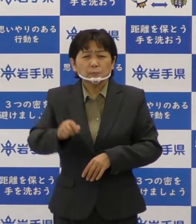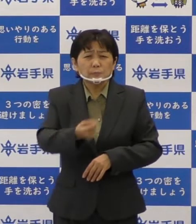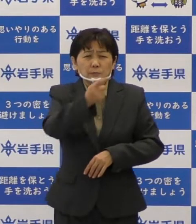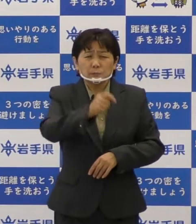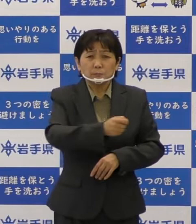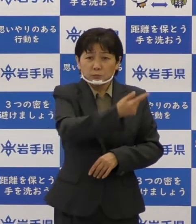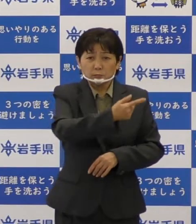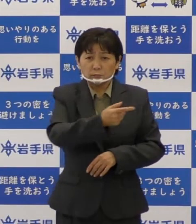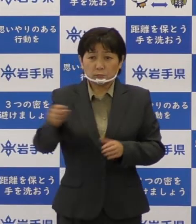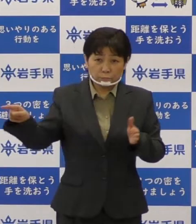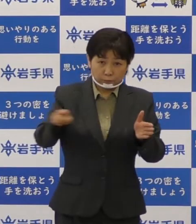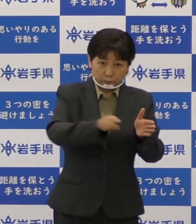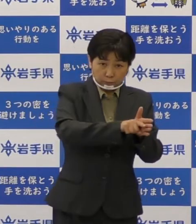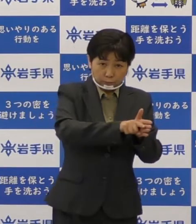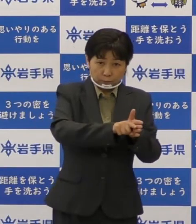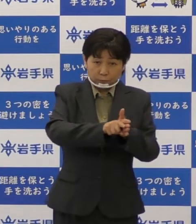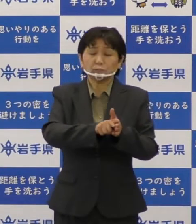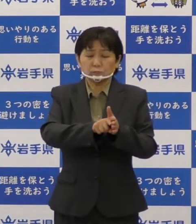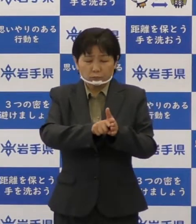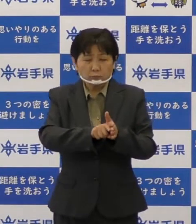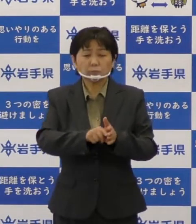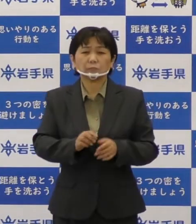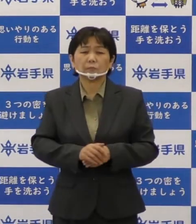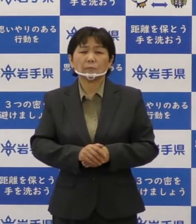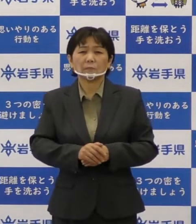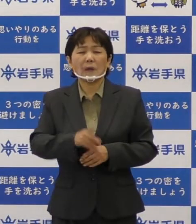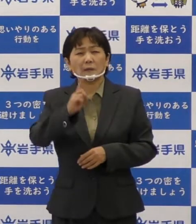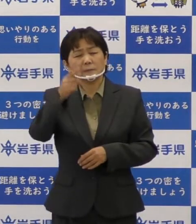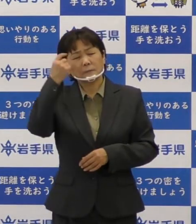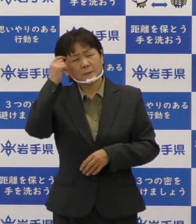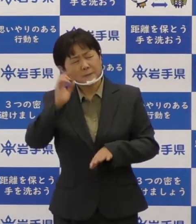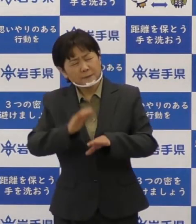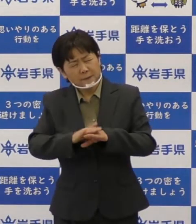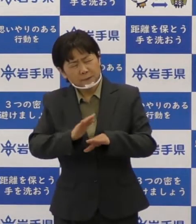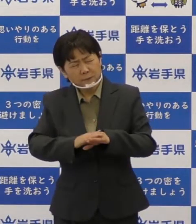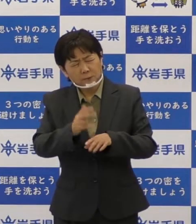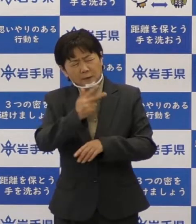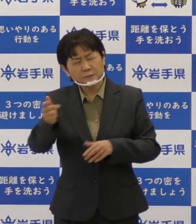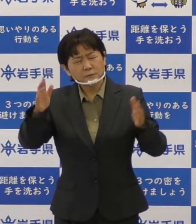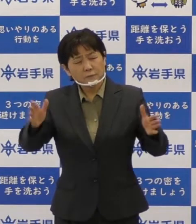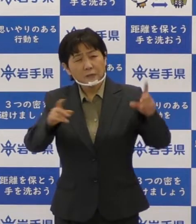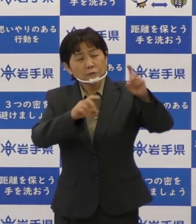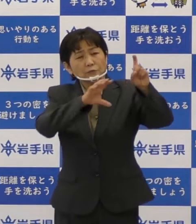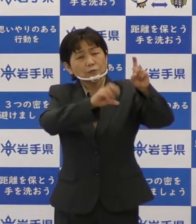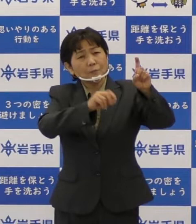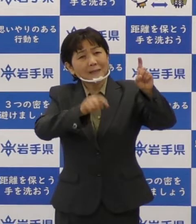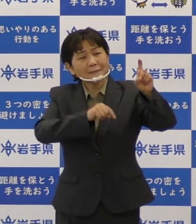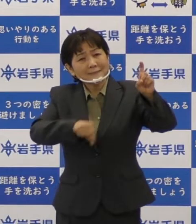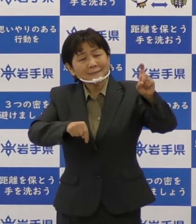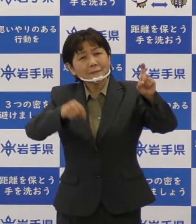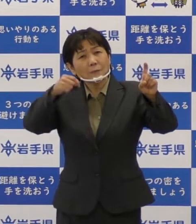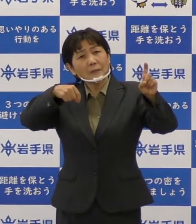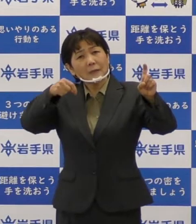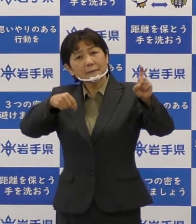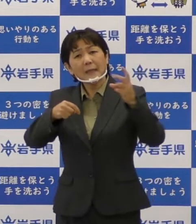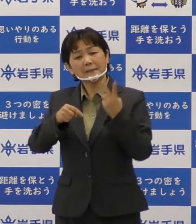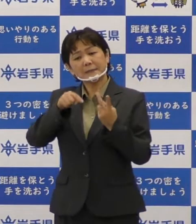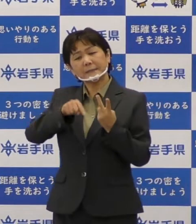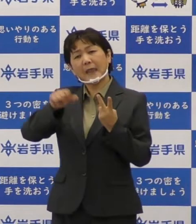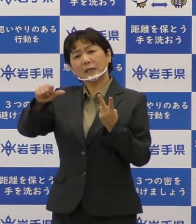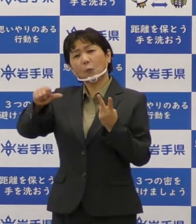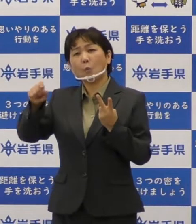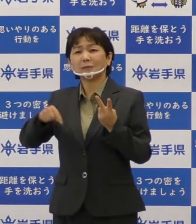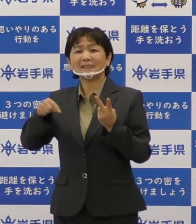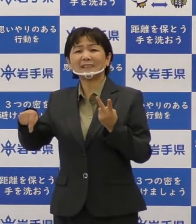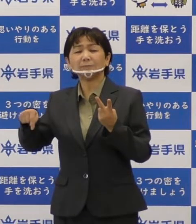一つの目安は1週間10万人あたり 2.5 人の感染者数が見